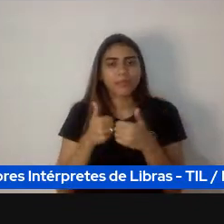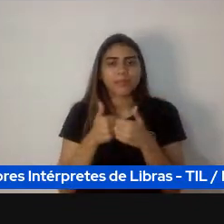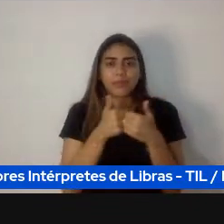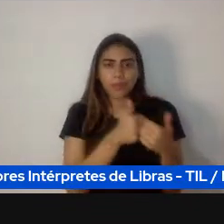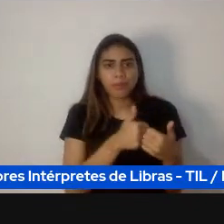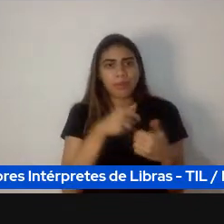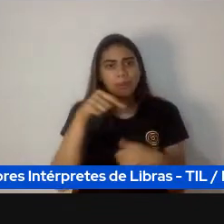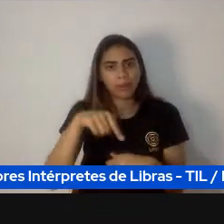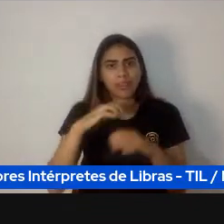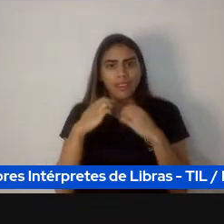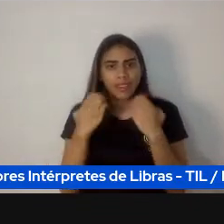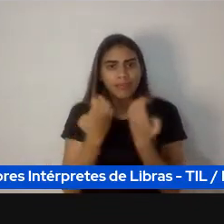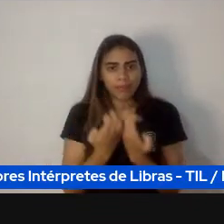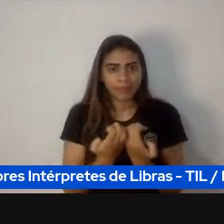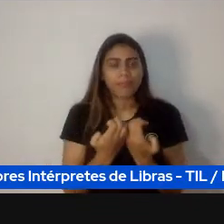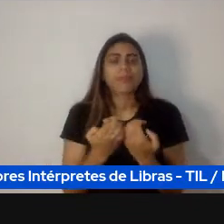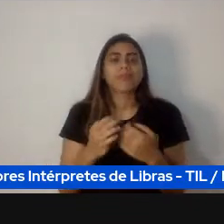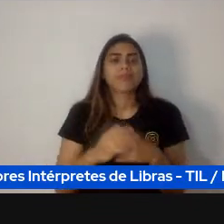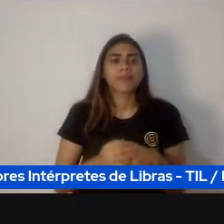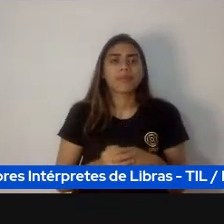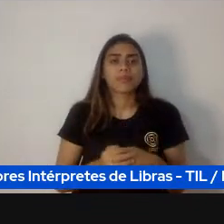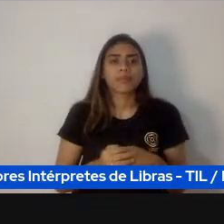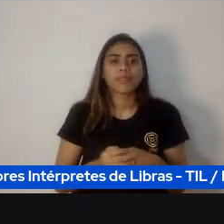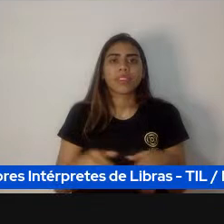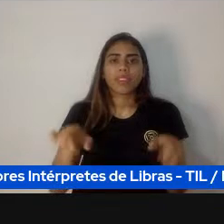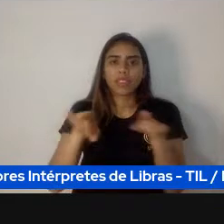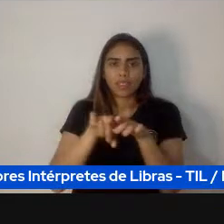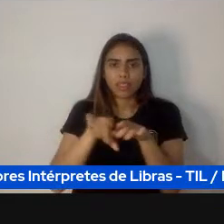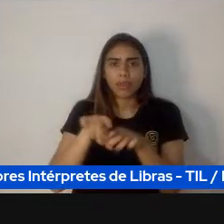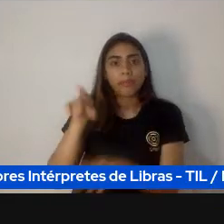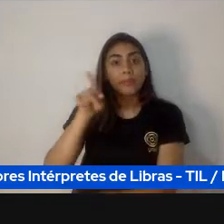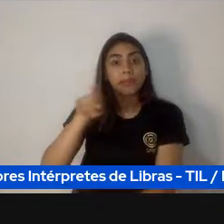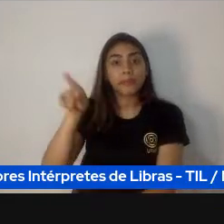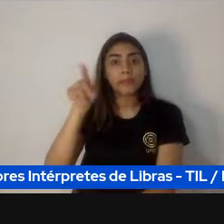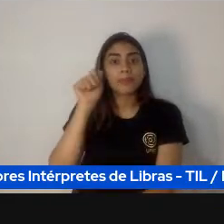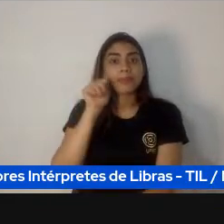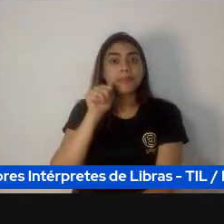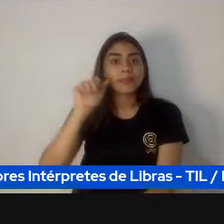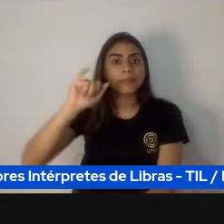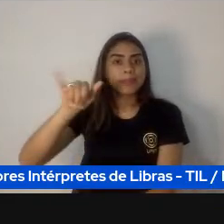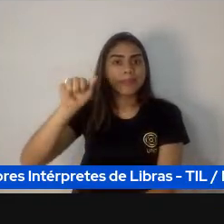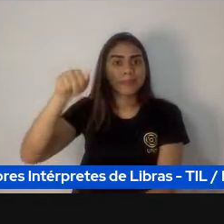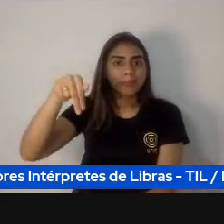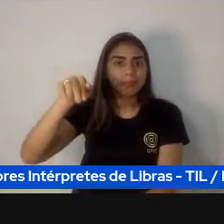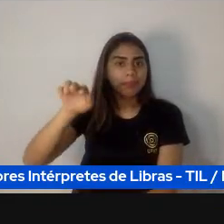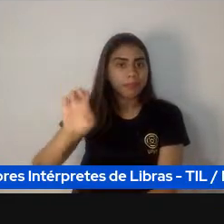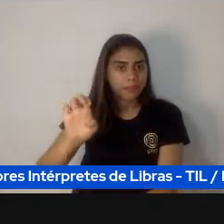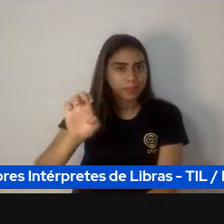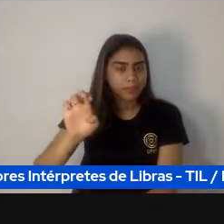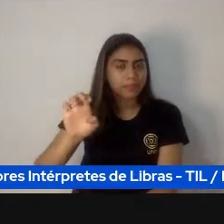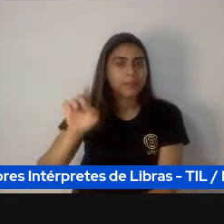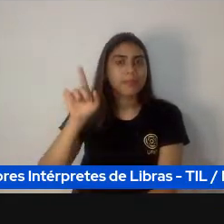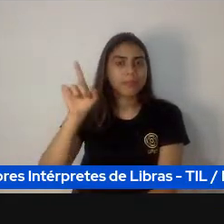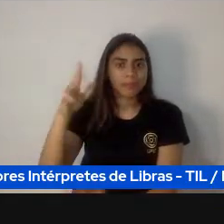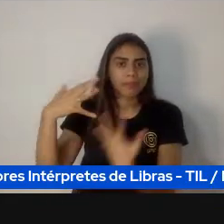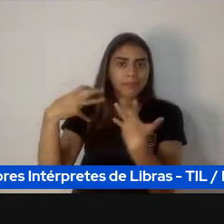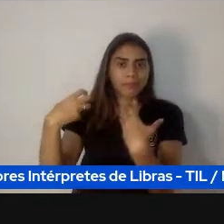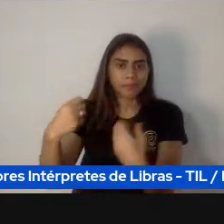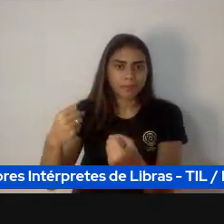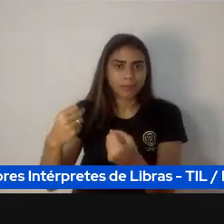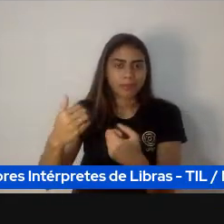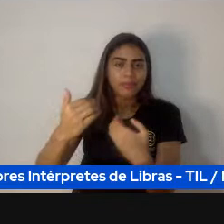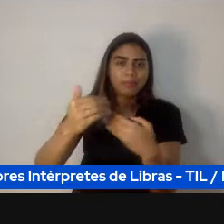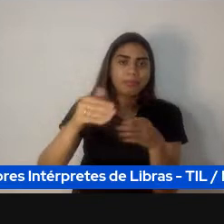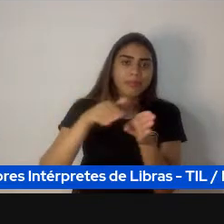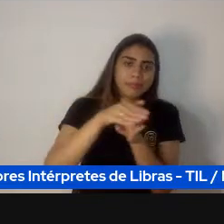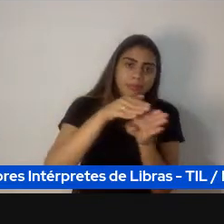evento. Agradecer a professora Jane por ter topado, né, nos orientar nesse processo. Foi uma vivência muito importante,